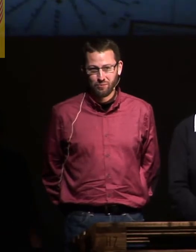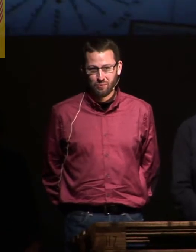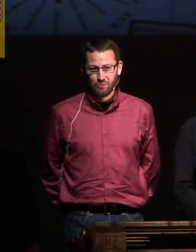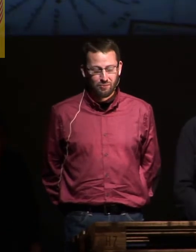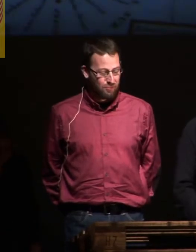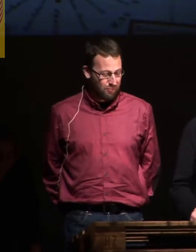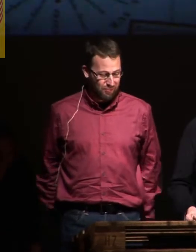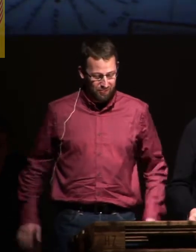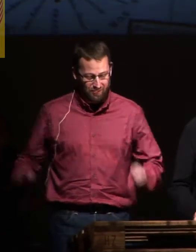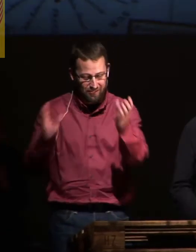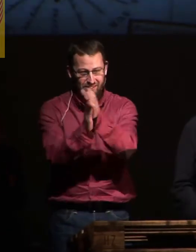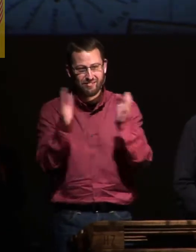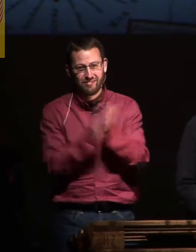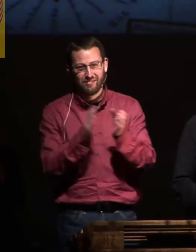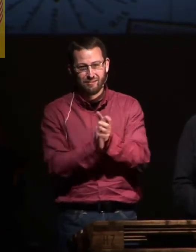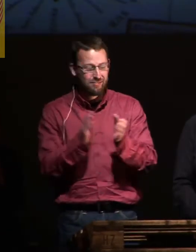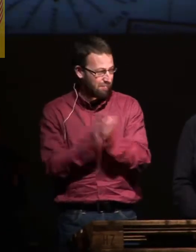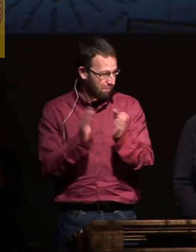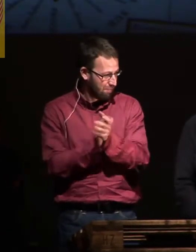queda poc per dir, no?